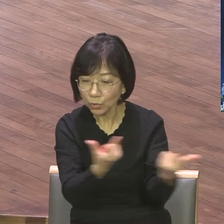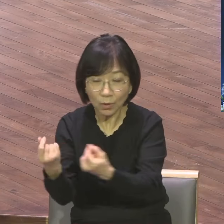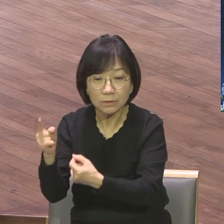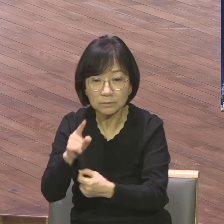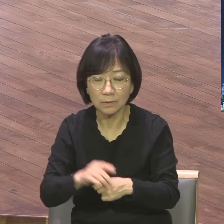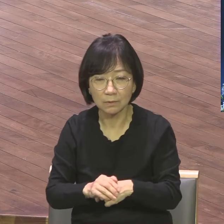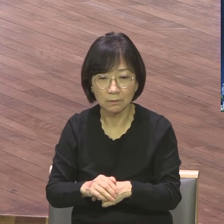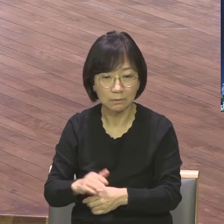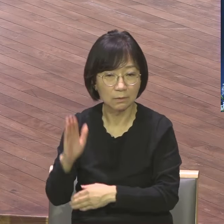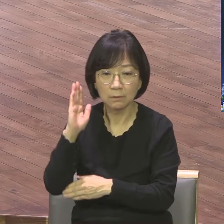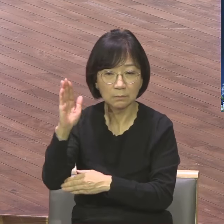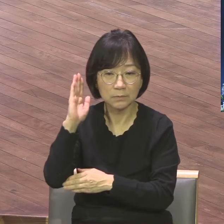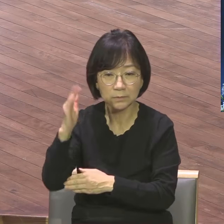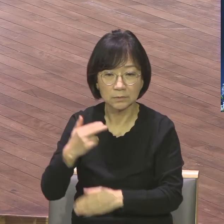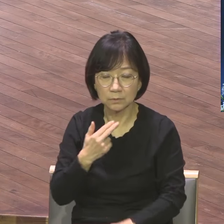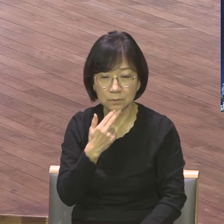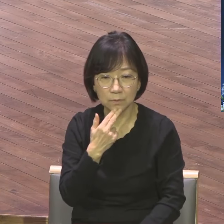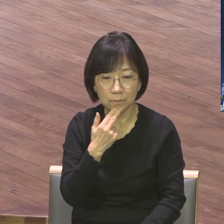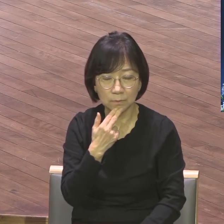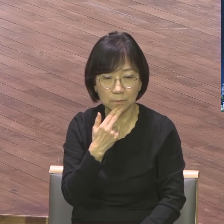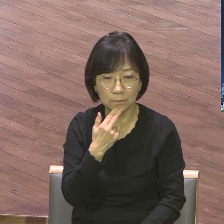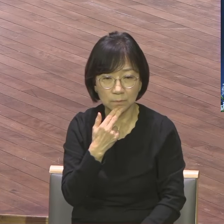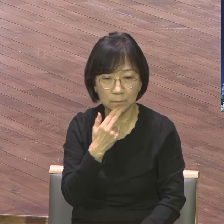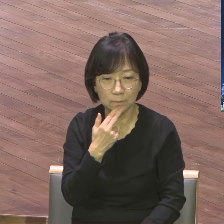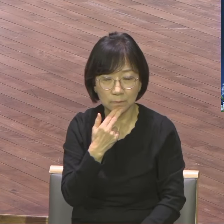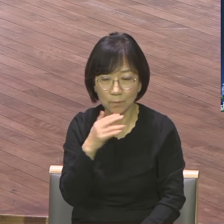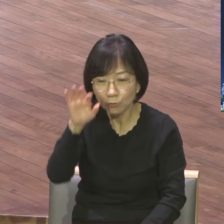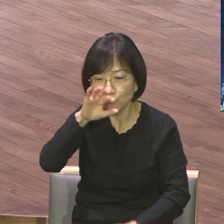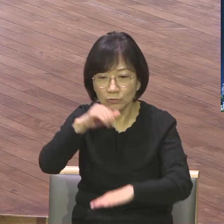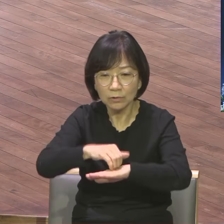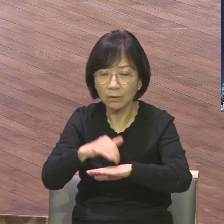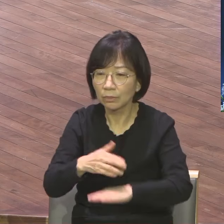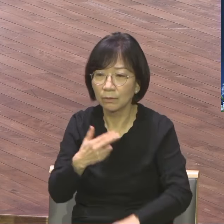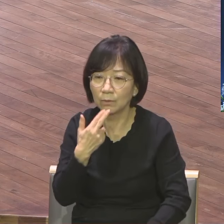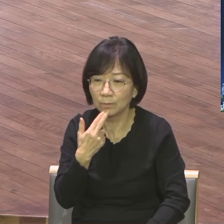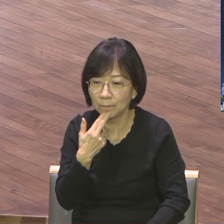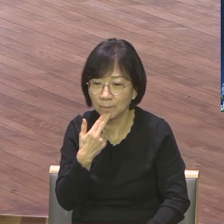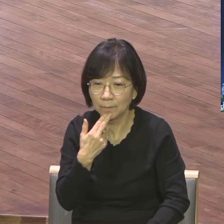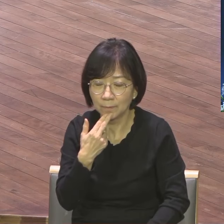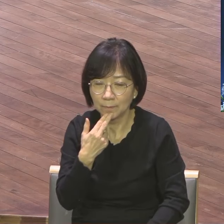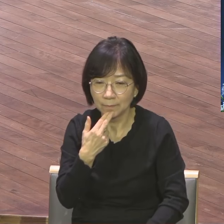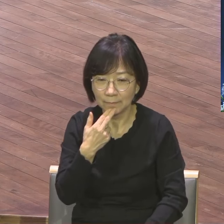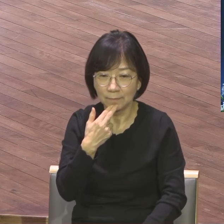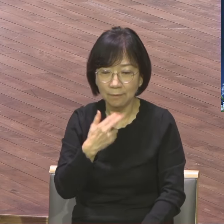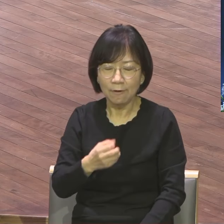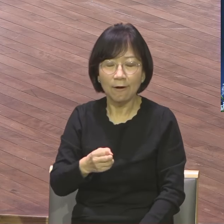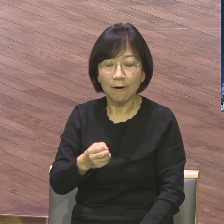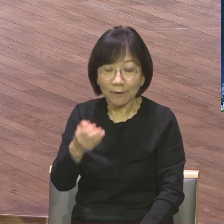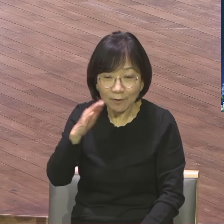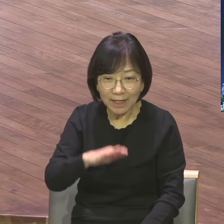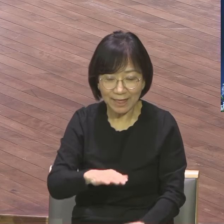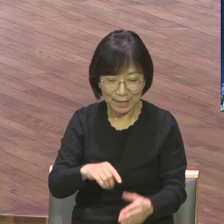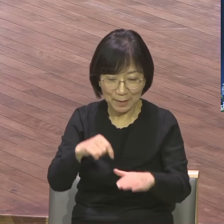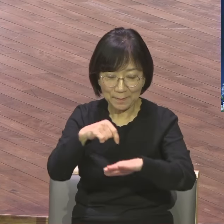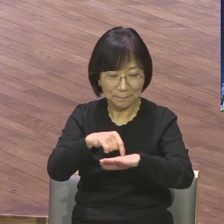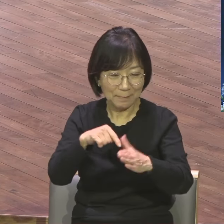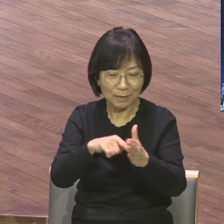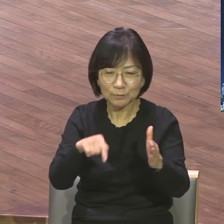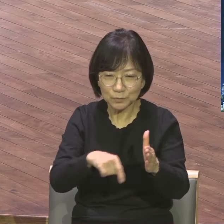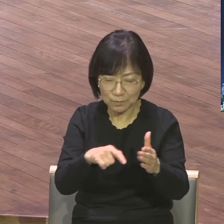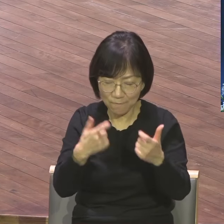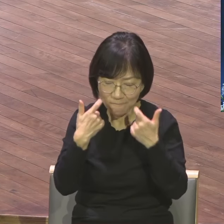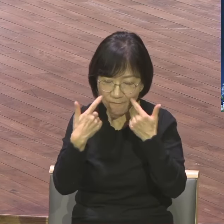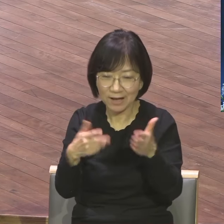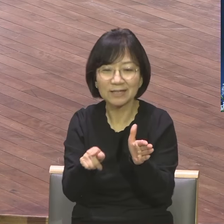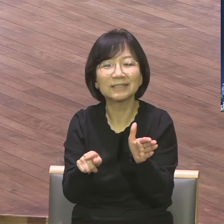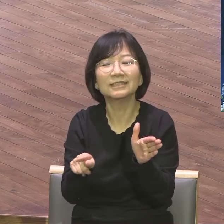아닙니다. 그냥 사형리 하나 가지고 전도한 거예요. 이것도 제대로 못한 분이 있어요. 그러나 그들 속에 간절함이 있습니다. 확신이